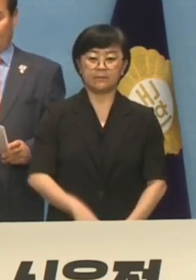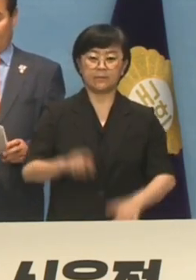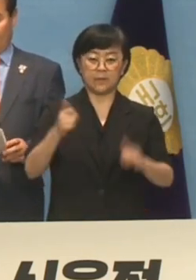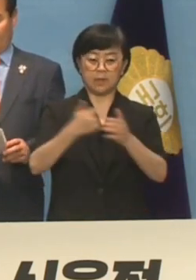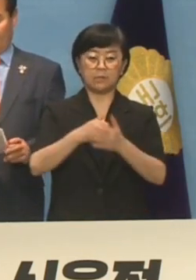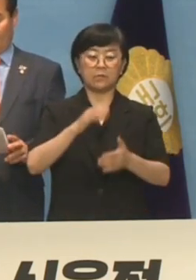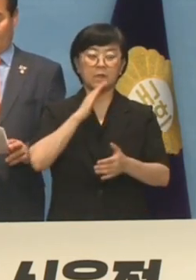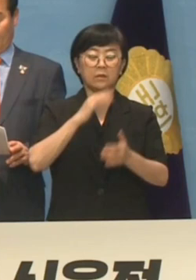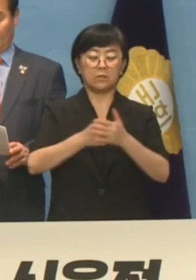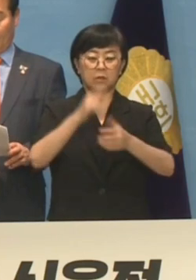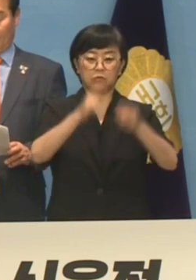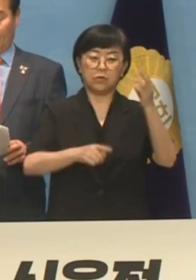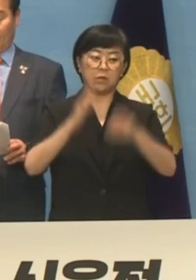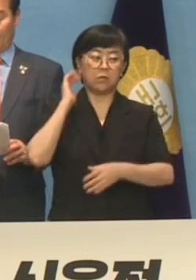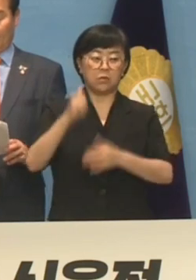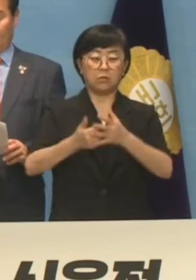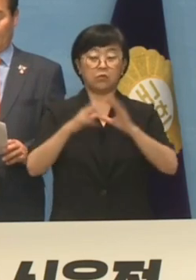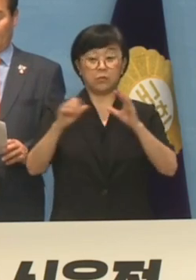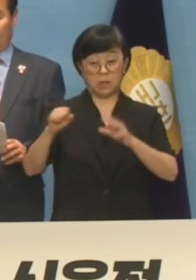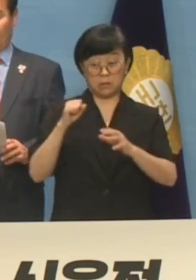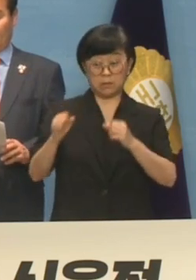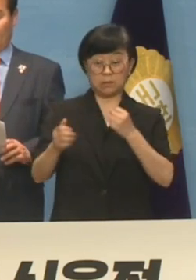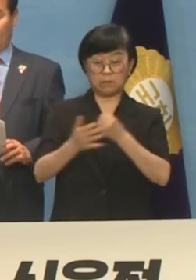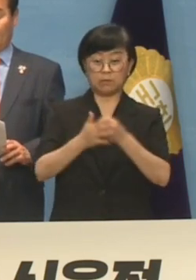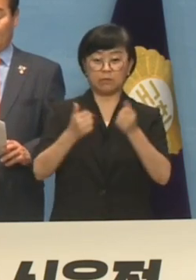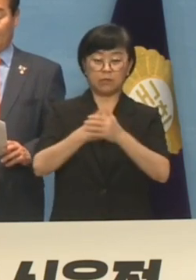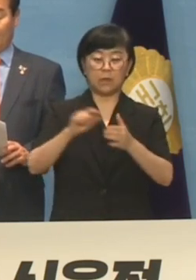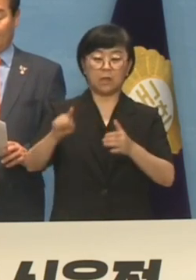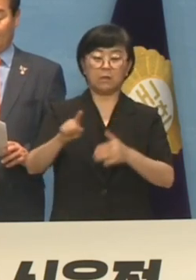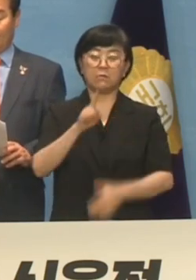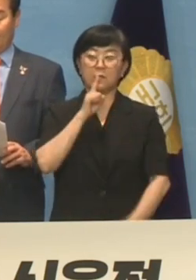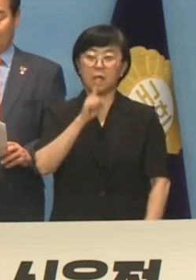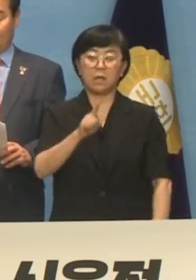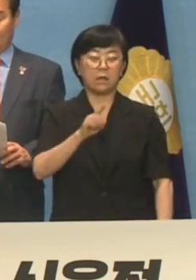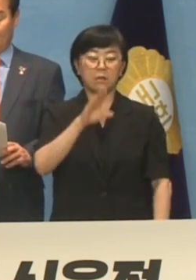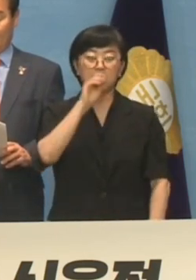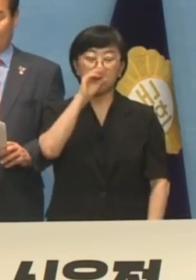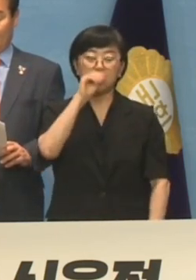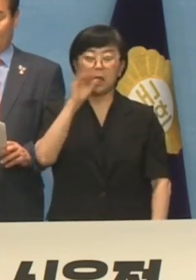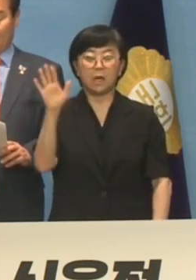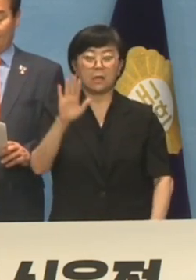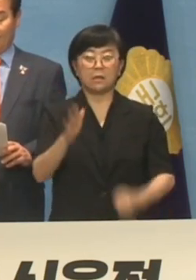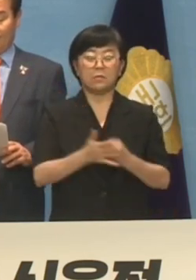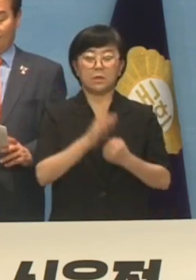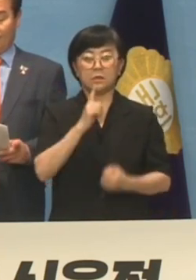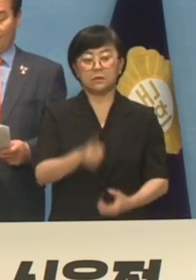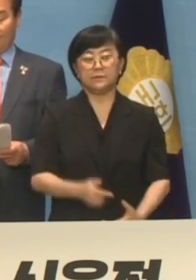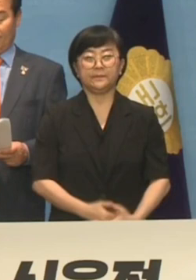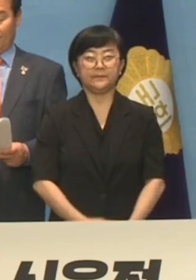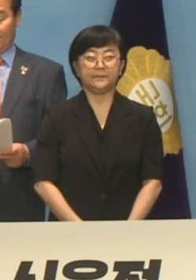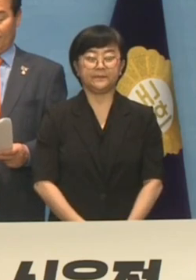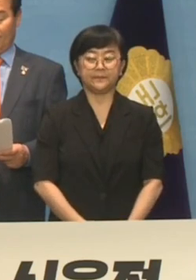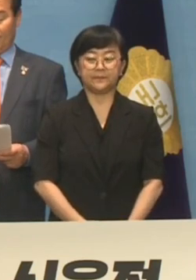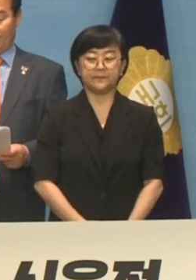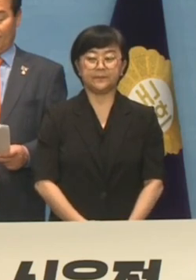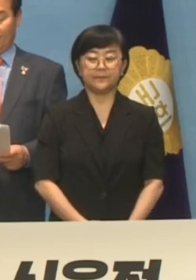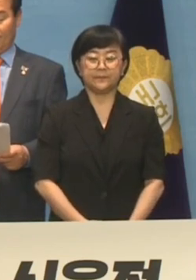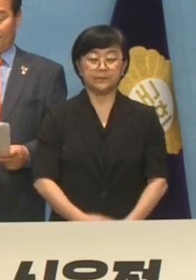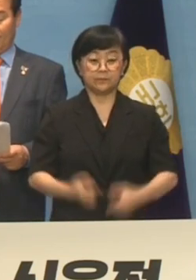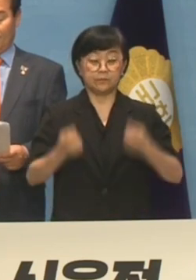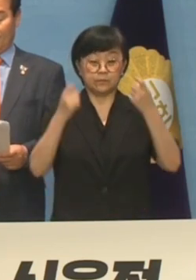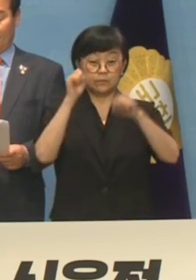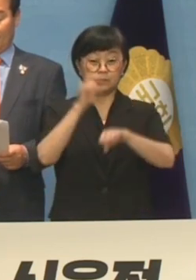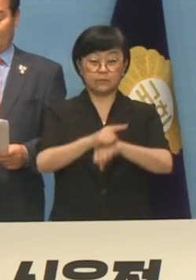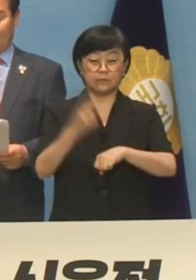사정이 이러하지만 윤석열 대통령과 국민의힘은 입 한 번 뻥끗하지 못하고 있습니다.